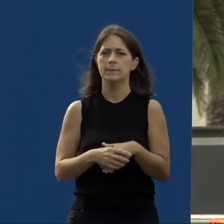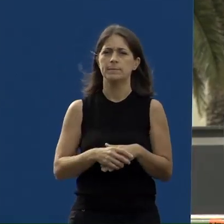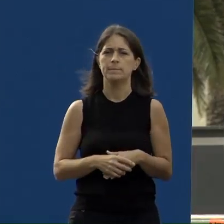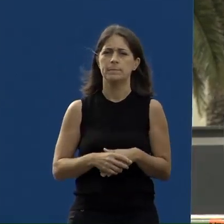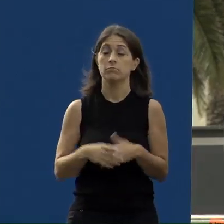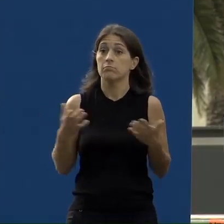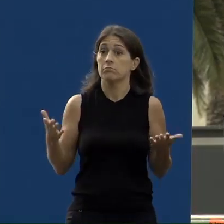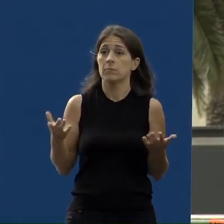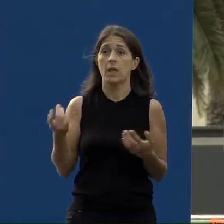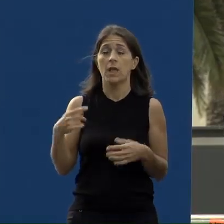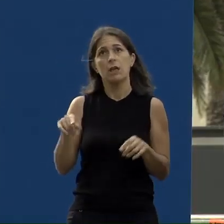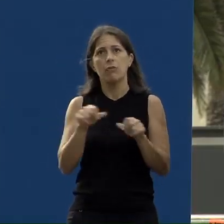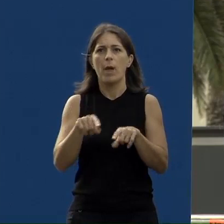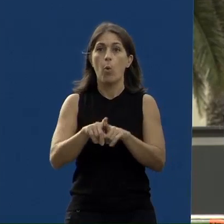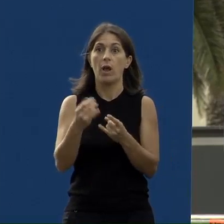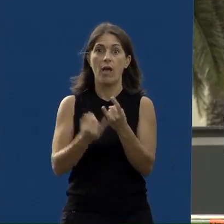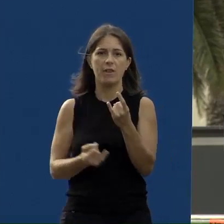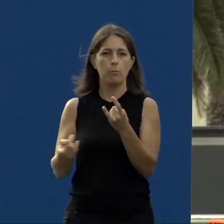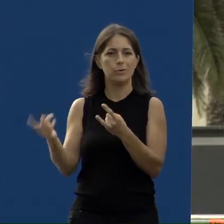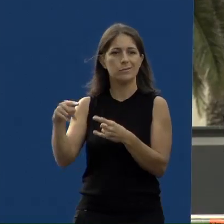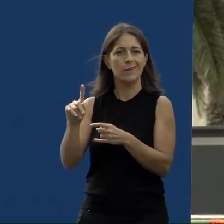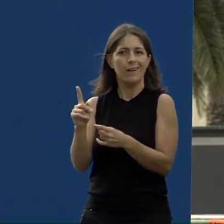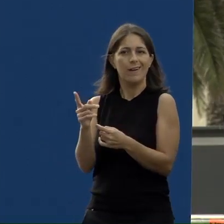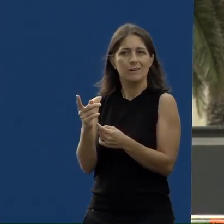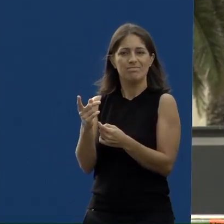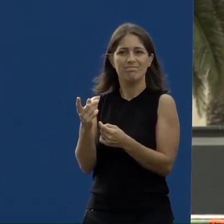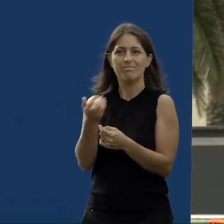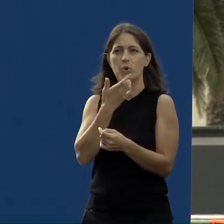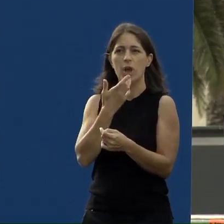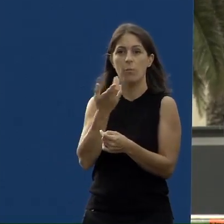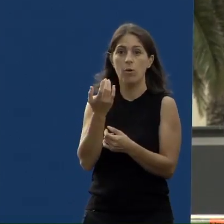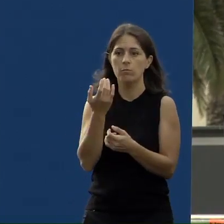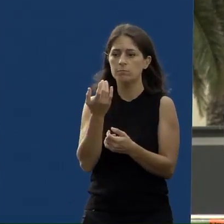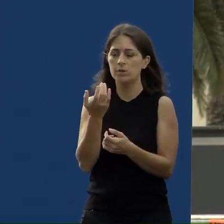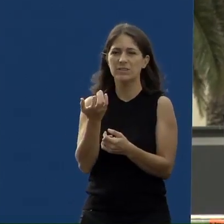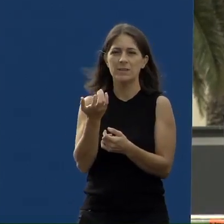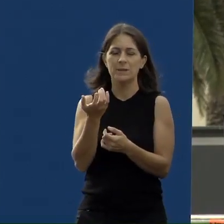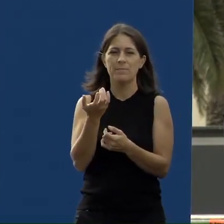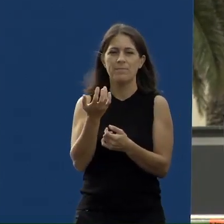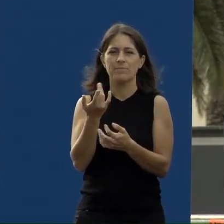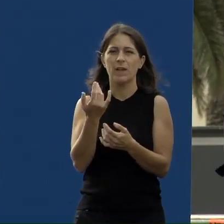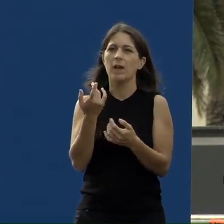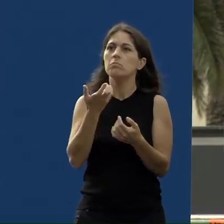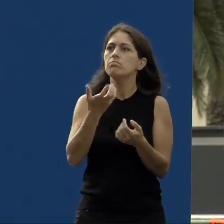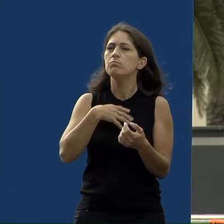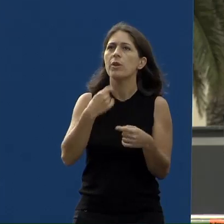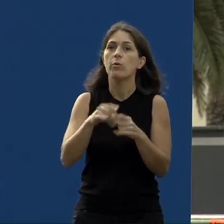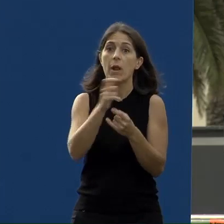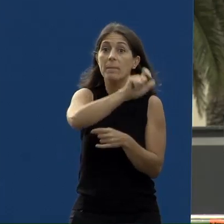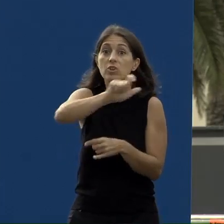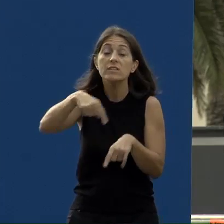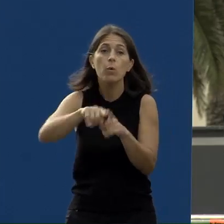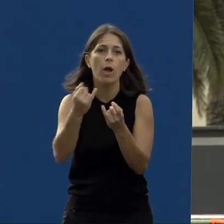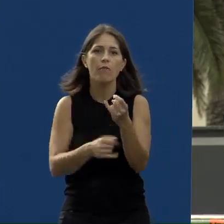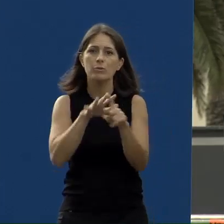E como forma figurada, botónos ao seu propio exilio interior, cando se precarizaron e se empobreceron as posibilidades de toda a población por